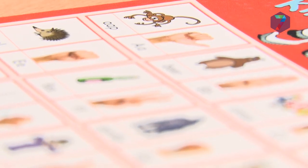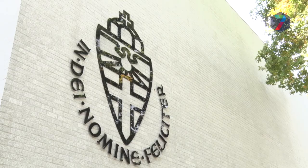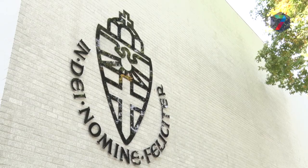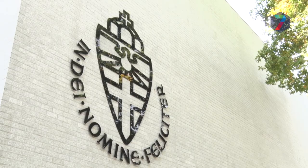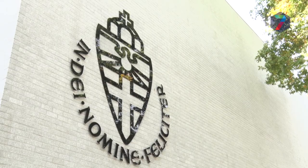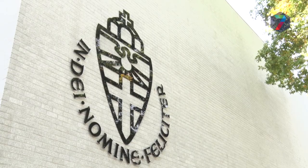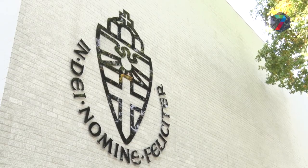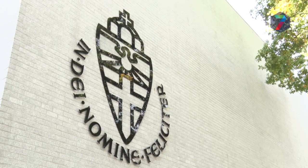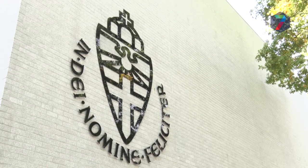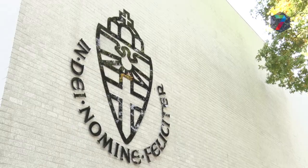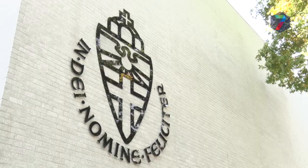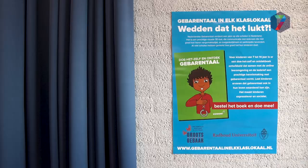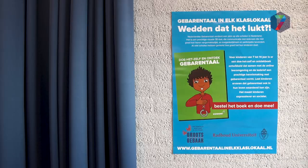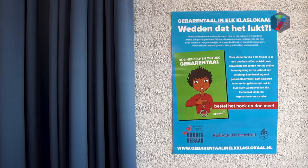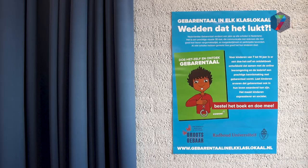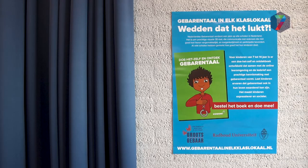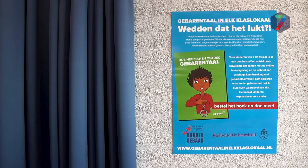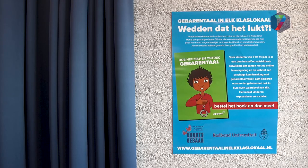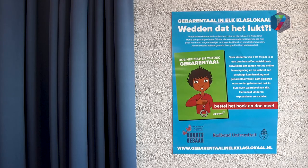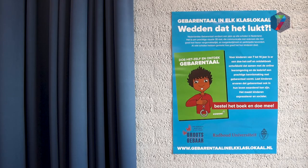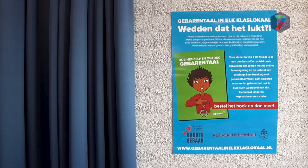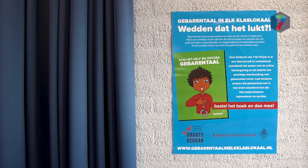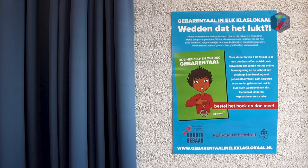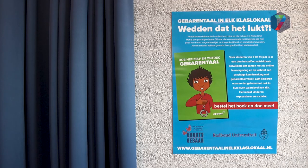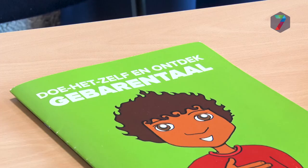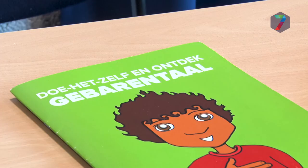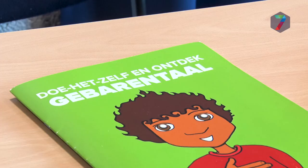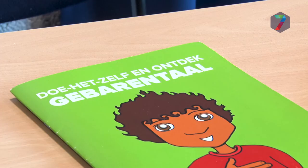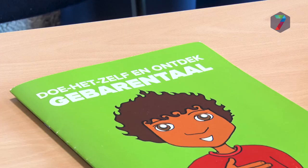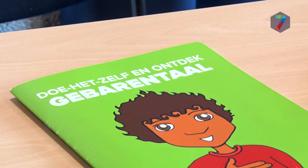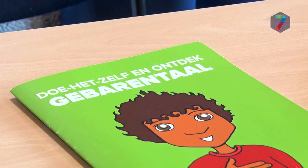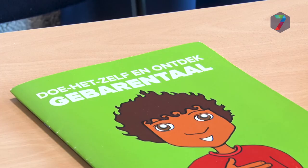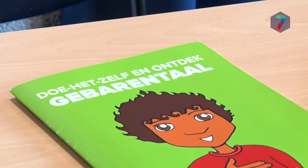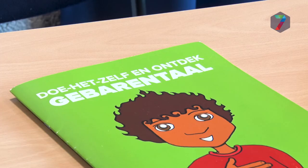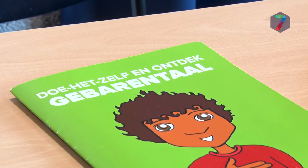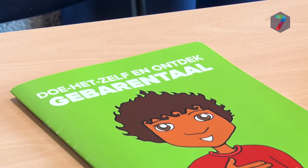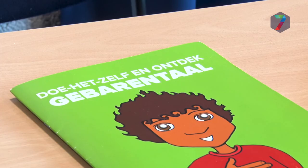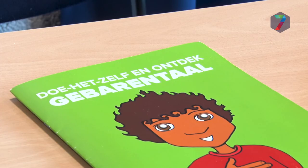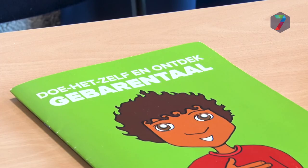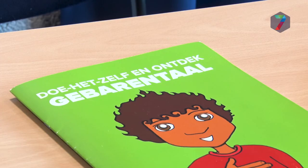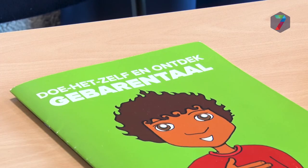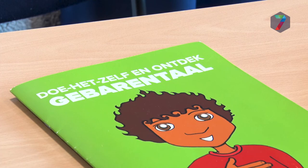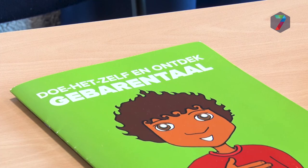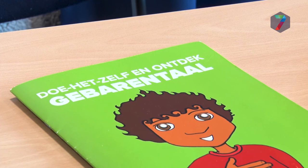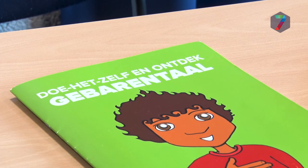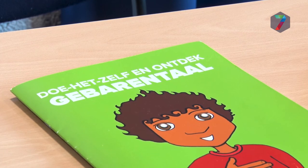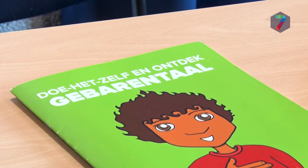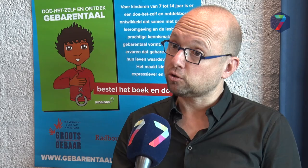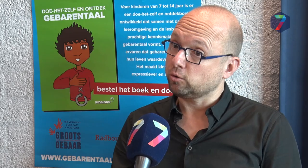aan de Radboud Universiteit, dat heel Nederland gebarentaal zou moeten leren. Oratie is een lezing die je houdt als oogleraar, als startschot